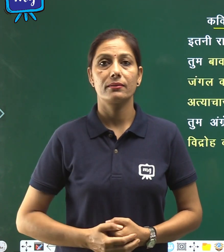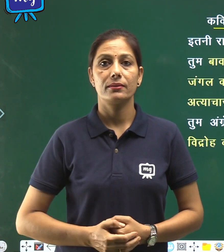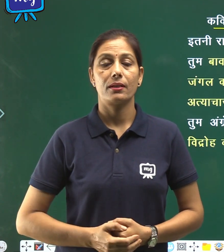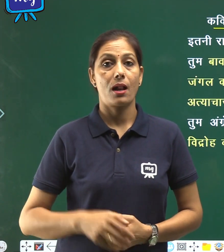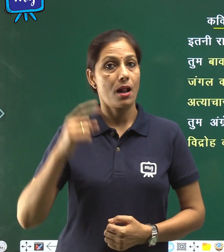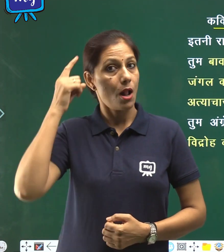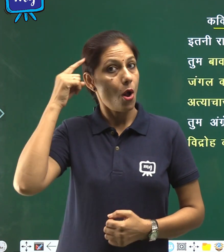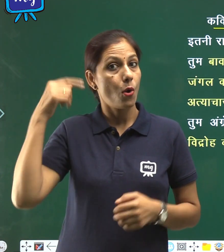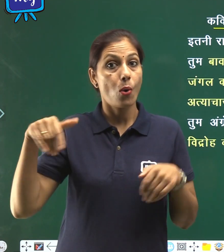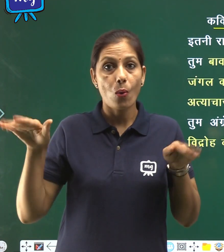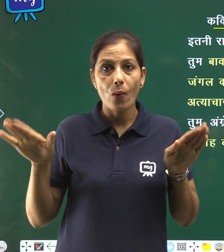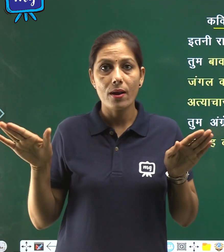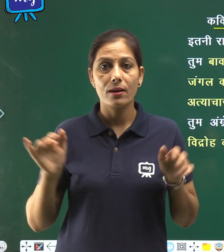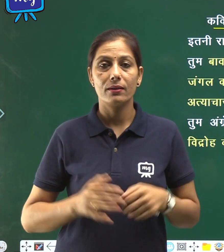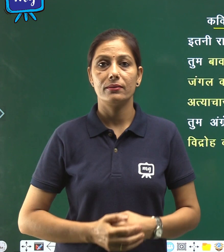कोयल,